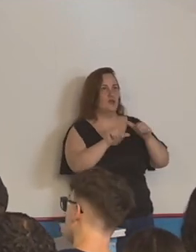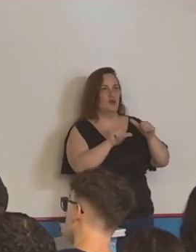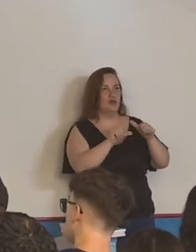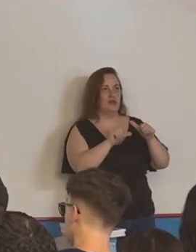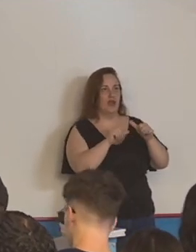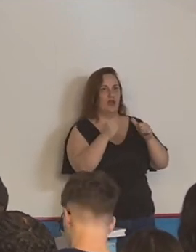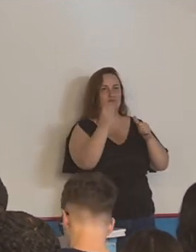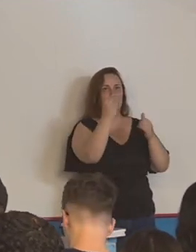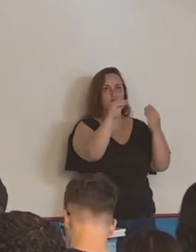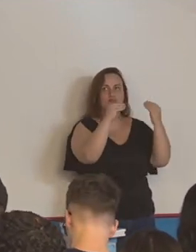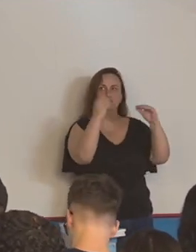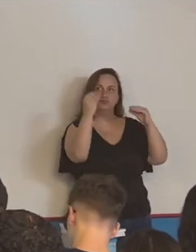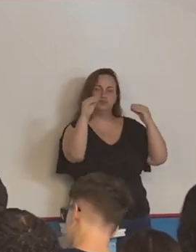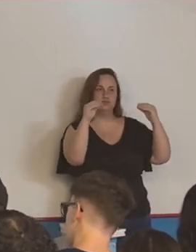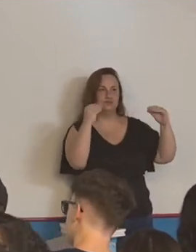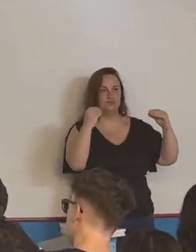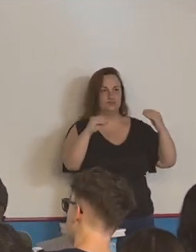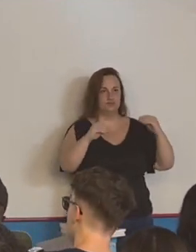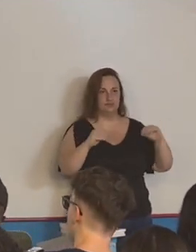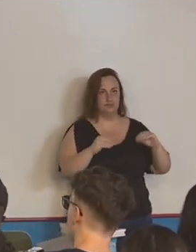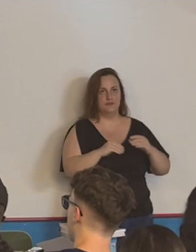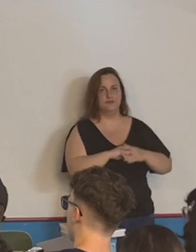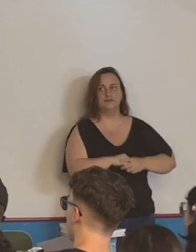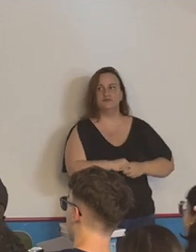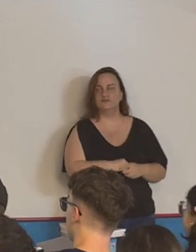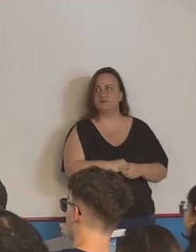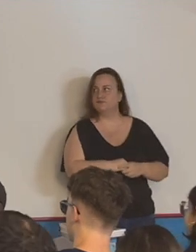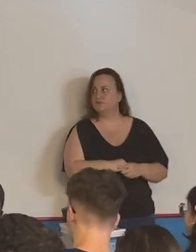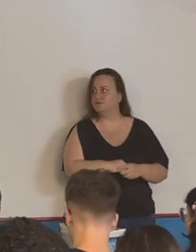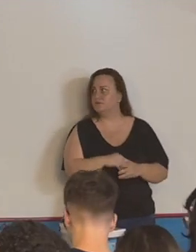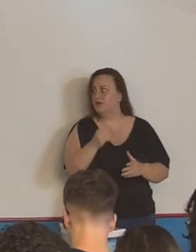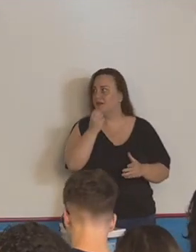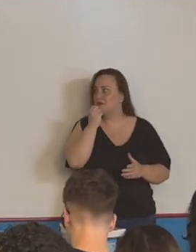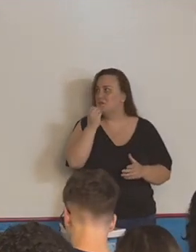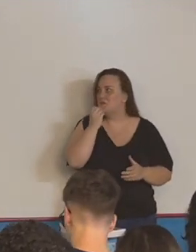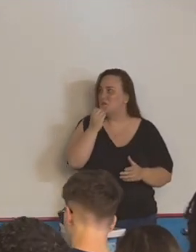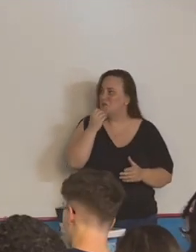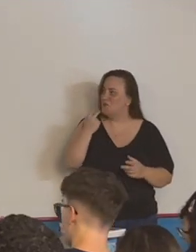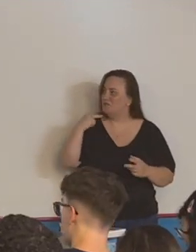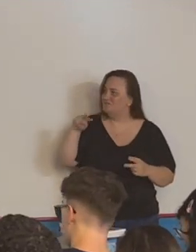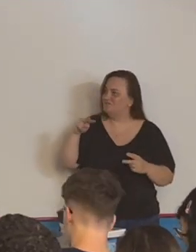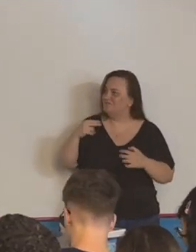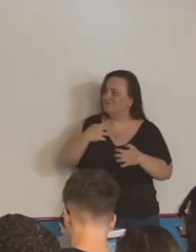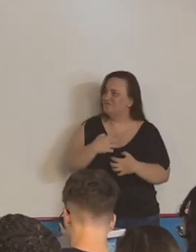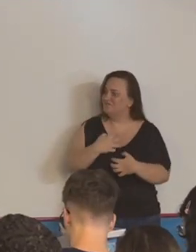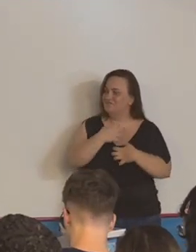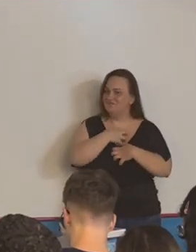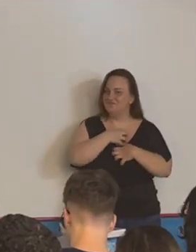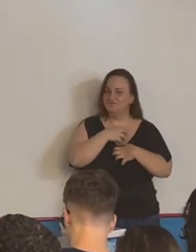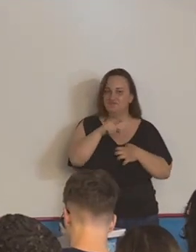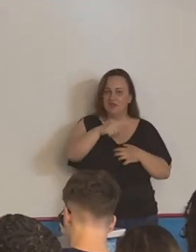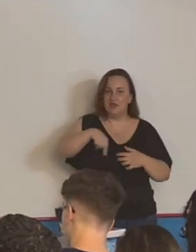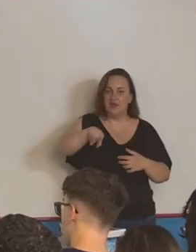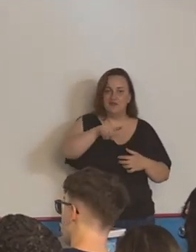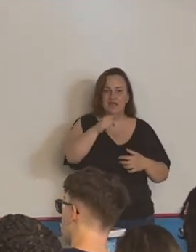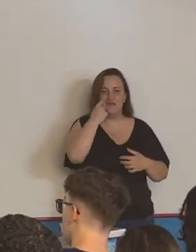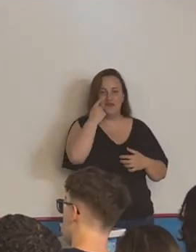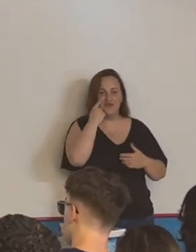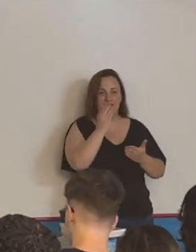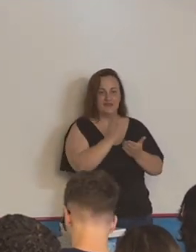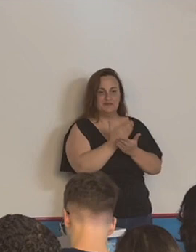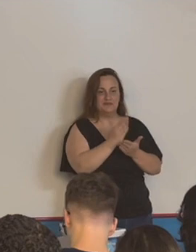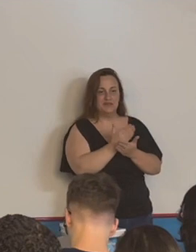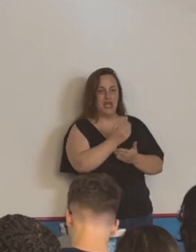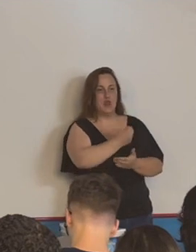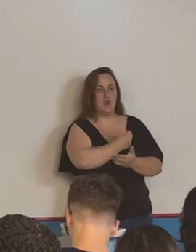informação. Então, é bom ver aí, né, na página aí, que dá para ver a pintura maior, né, na página